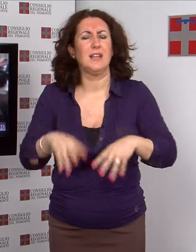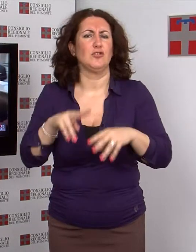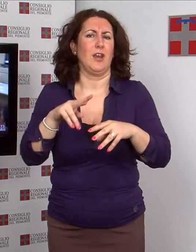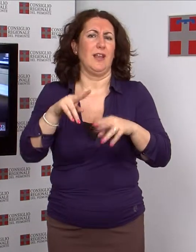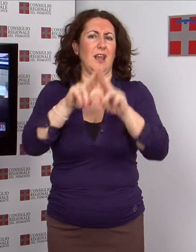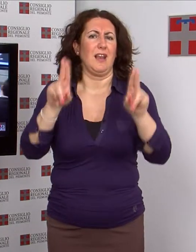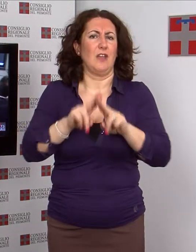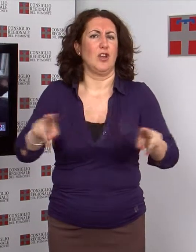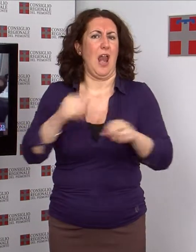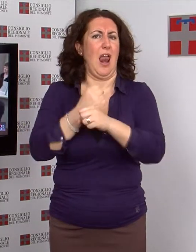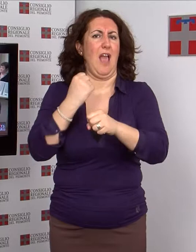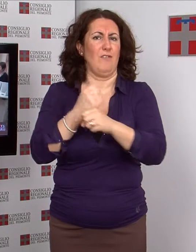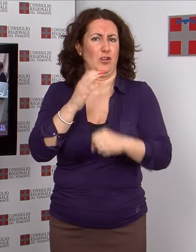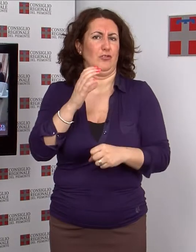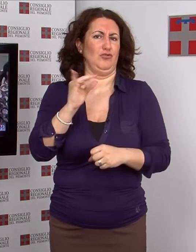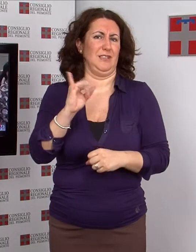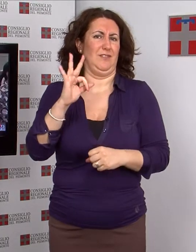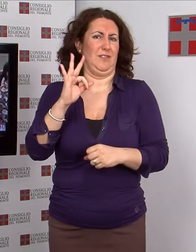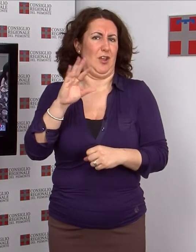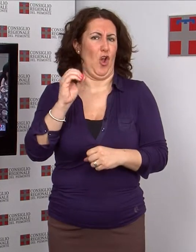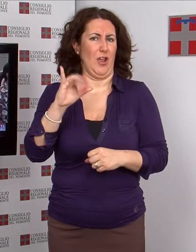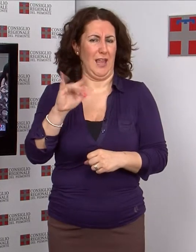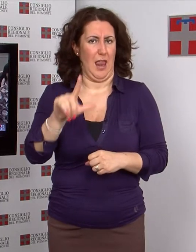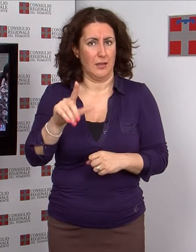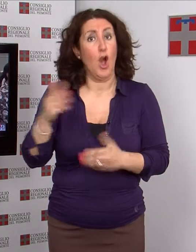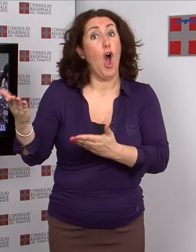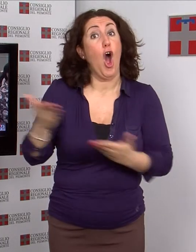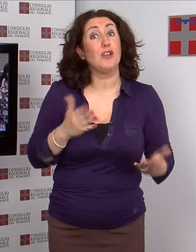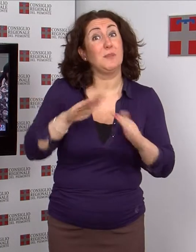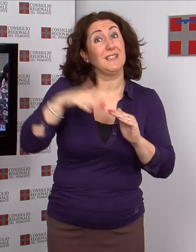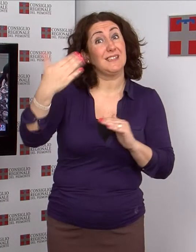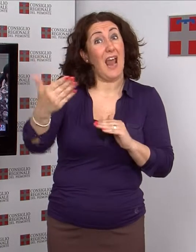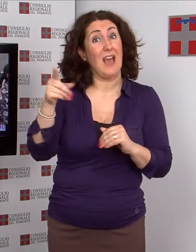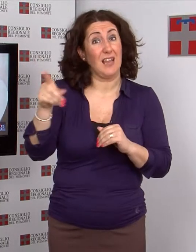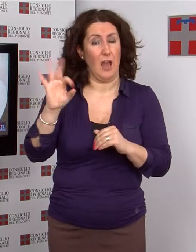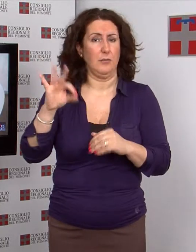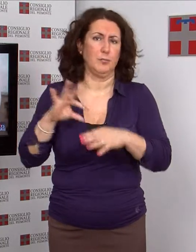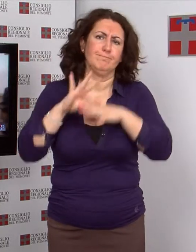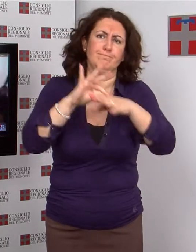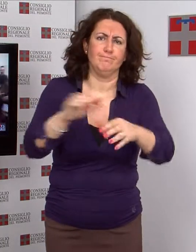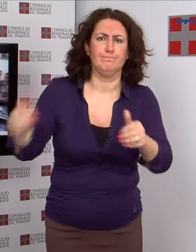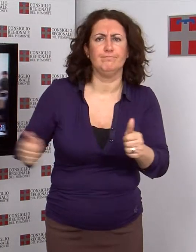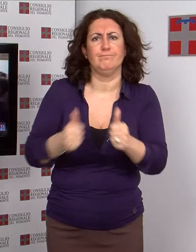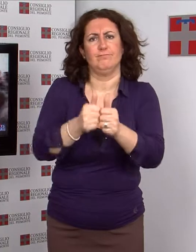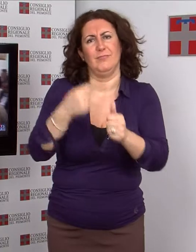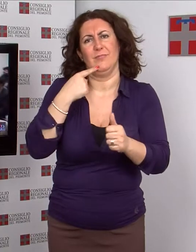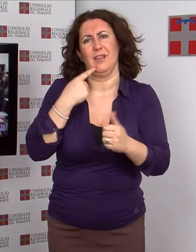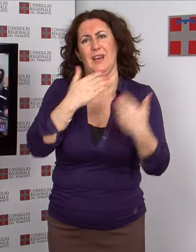cifoil agli ospiti stranieri accompagnati da responsabile del programma imprese microfinanza e sviluppo locale Peter